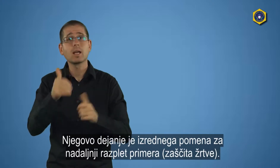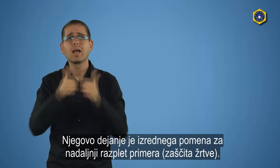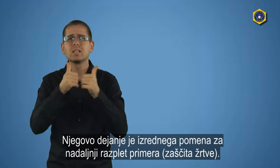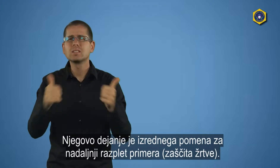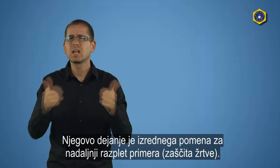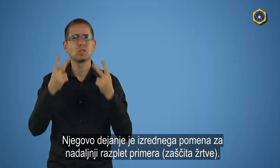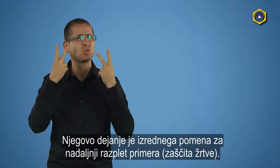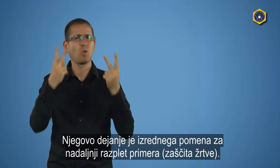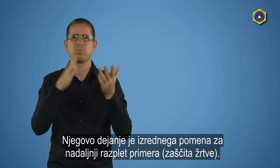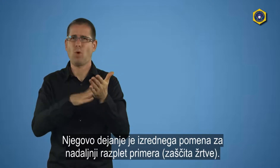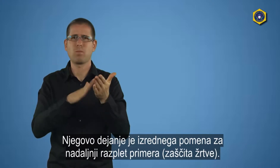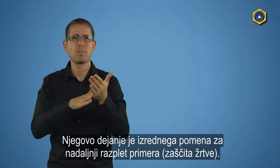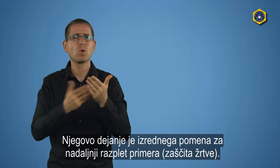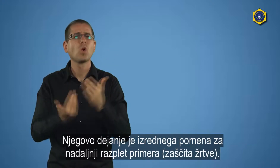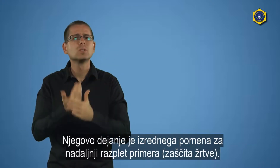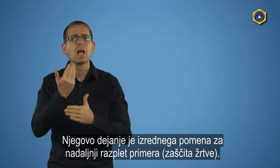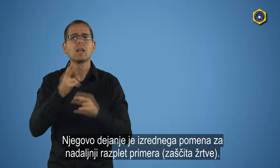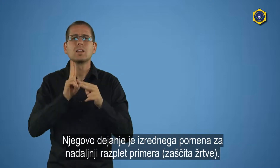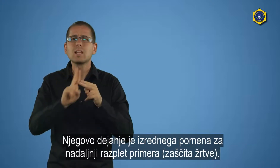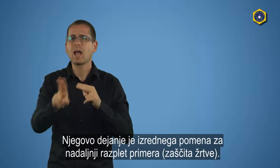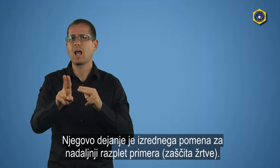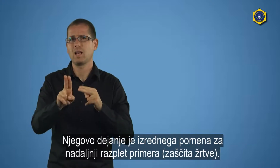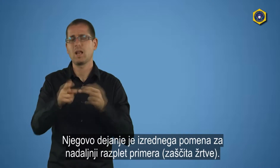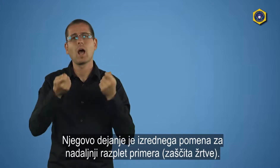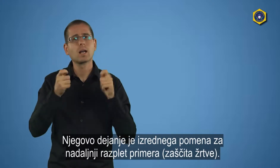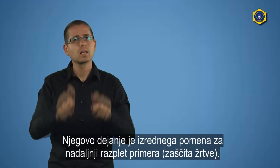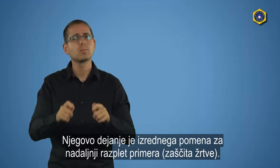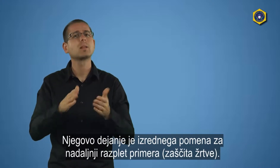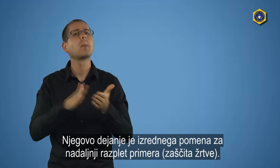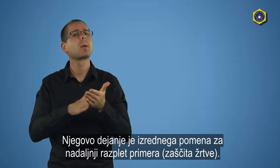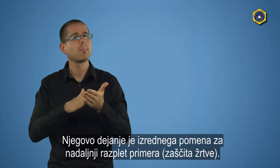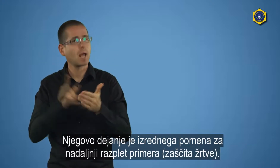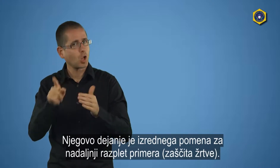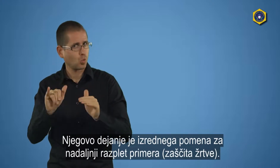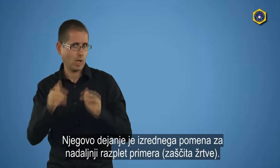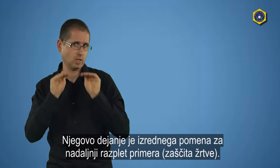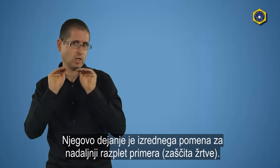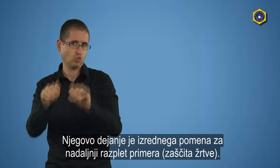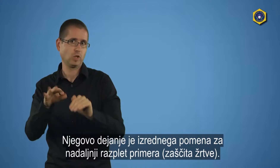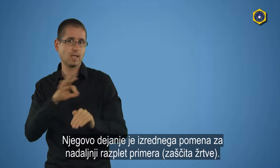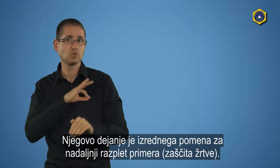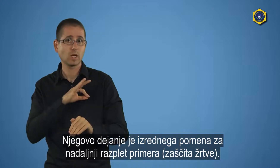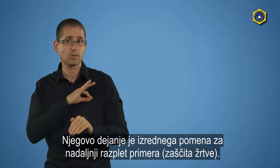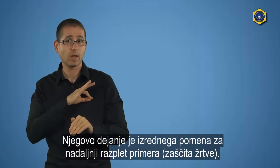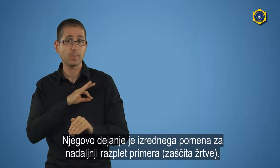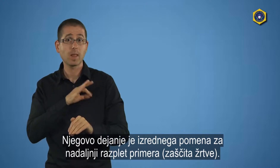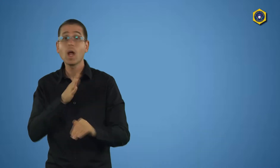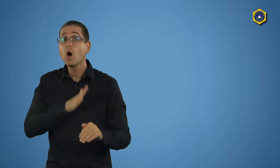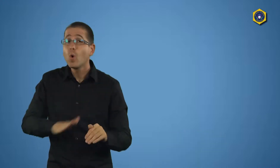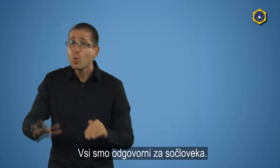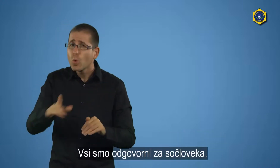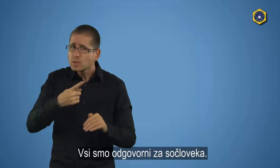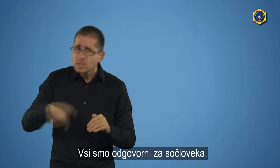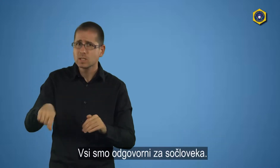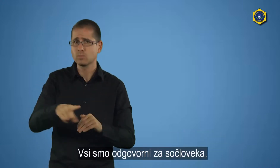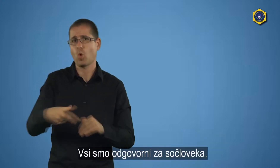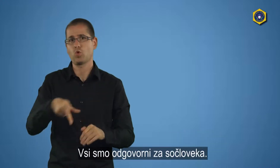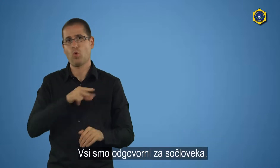je izrednega pomena za nadaljnji razplet primera, zaščita žrtve. Vsi smo odgovorni